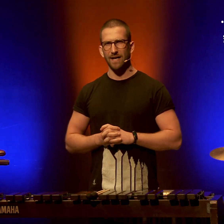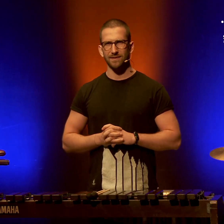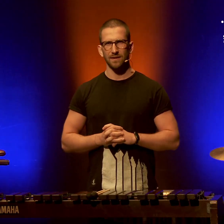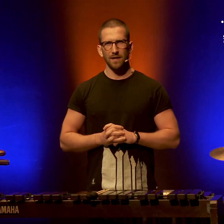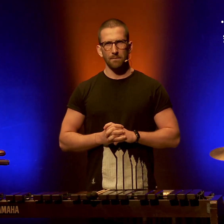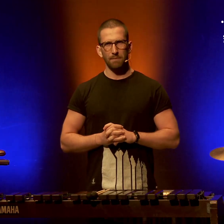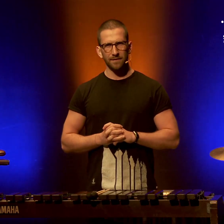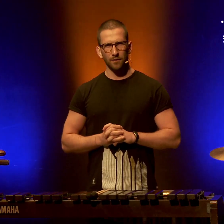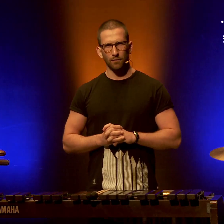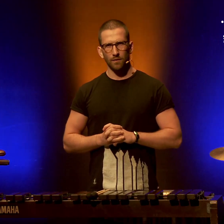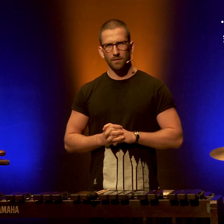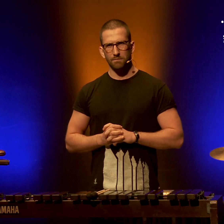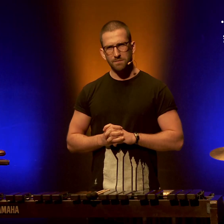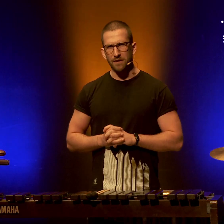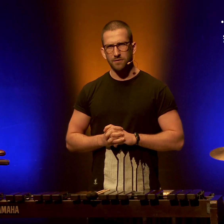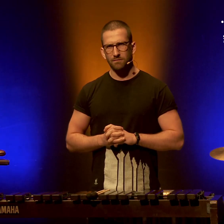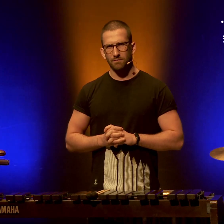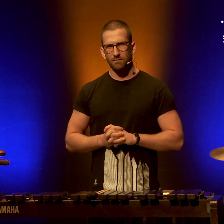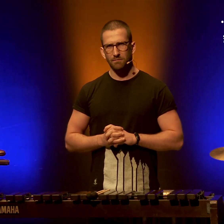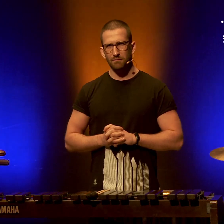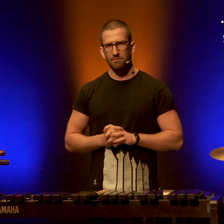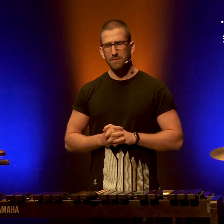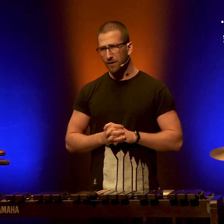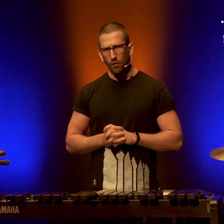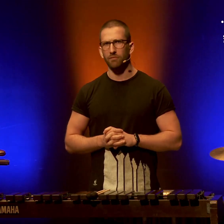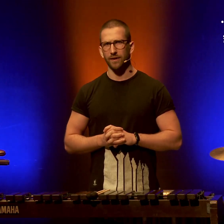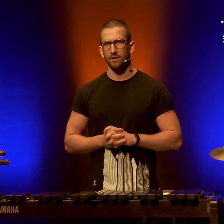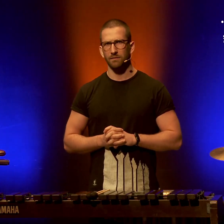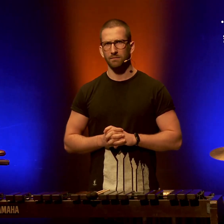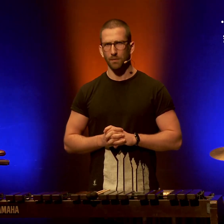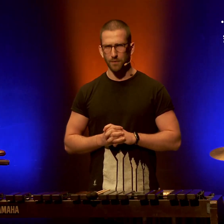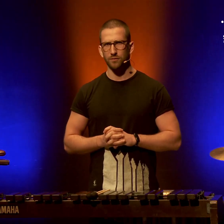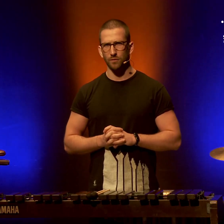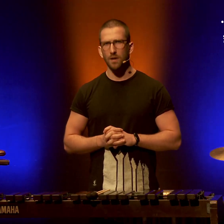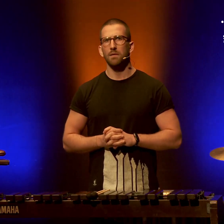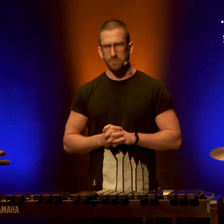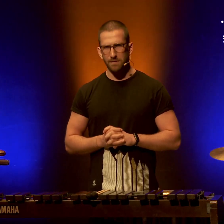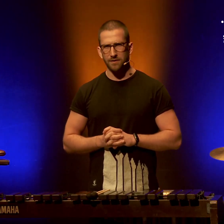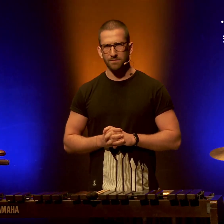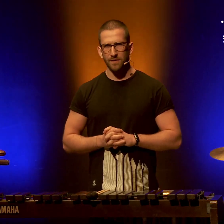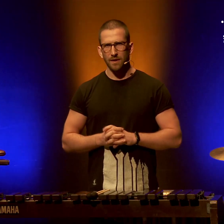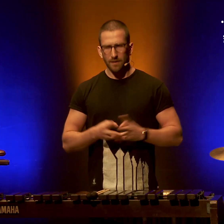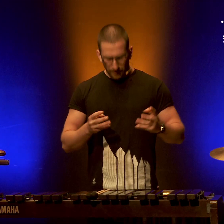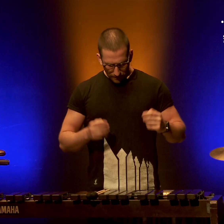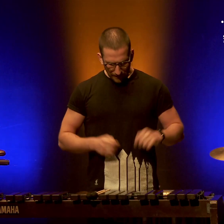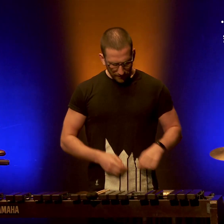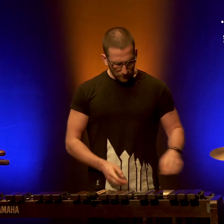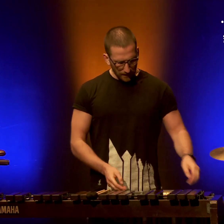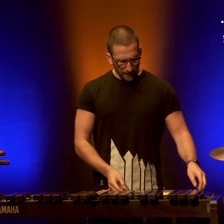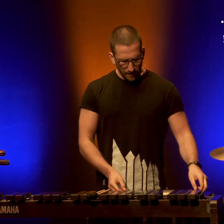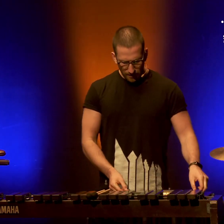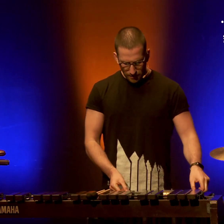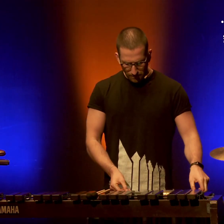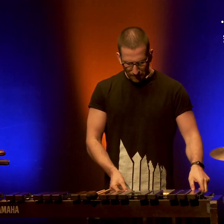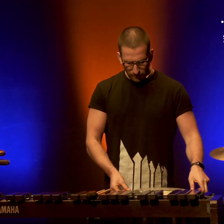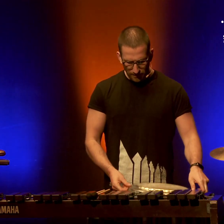według Was będą brzmieć. Jakkolwiek. Po prostu brzmieć. Tak się